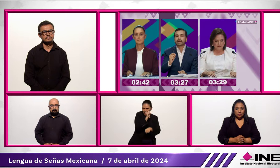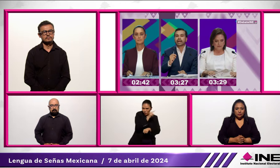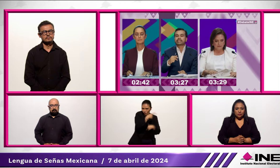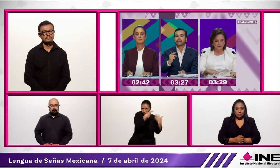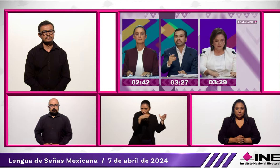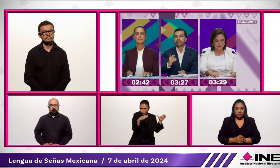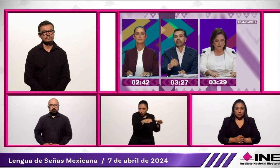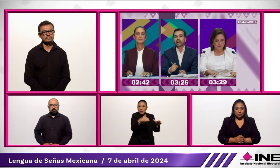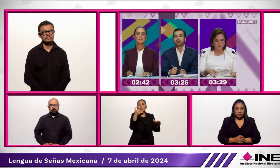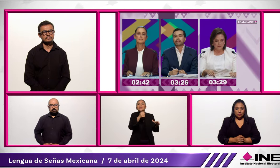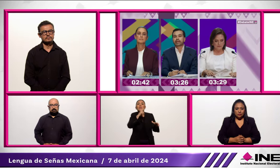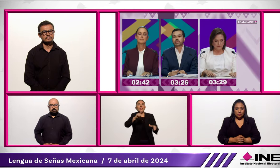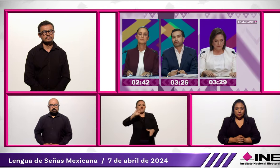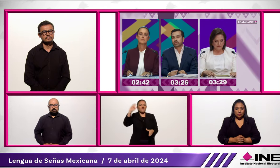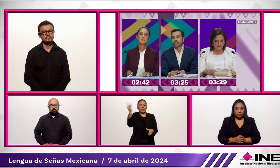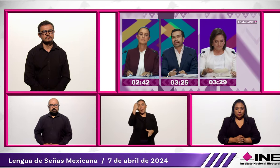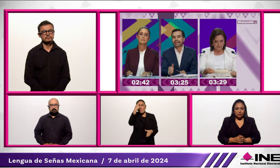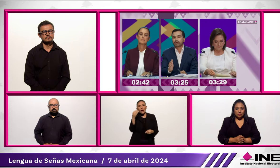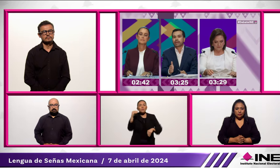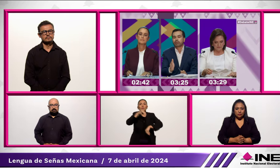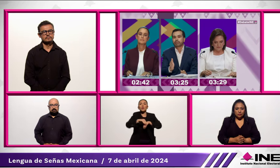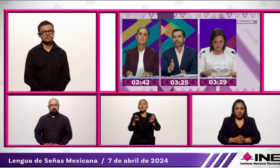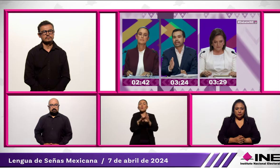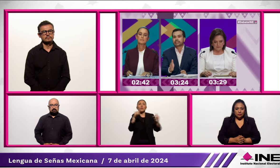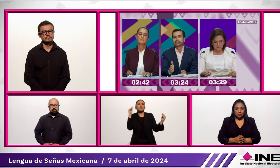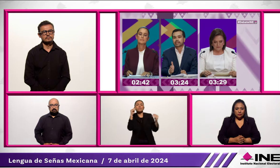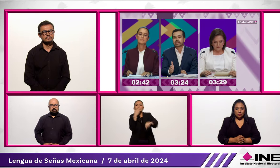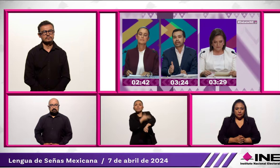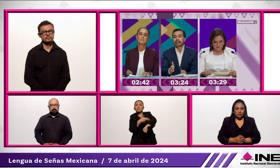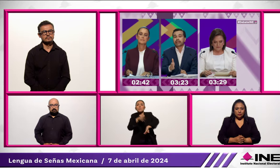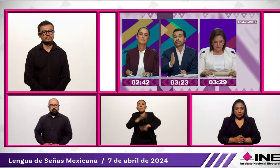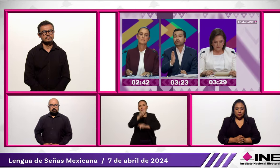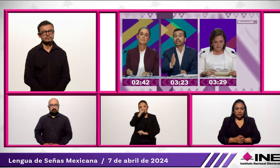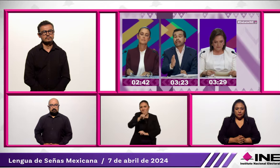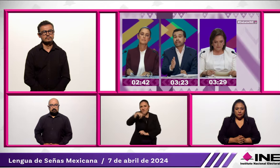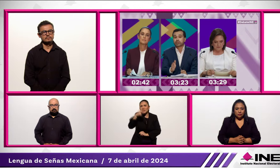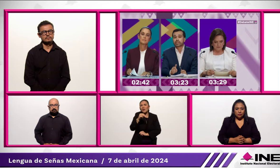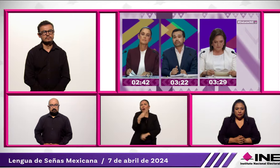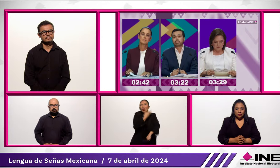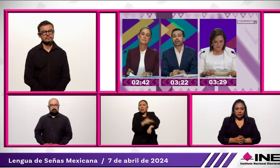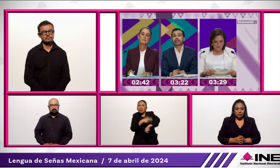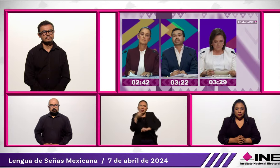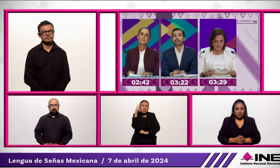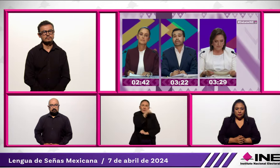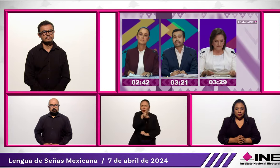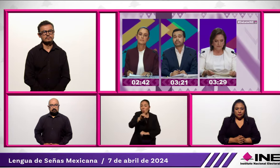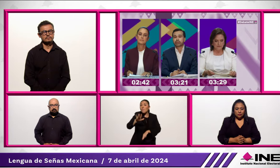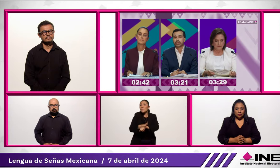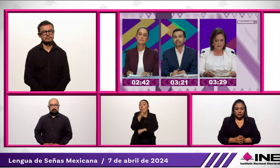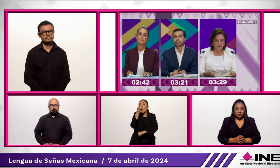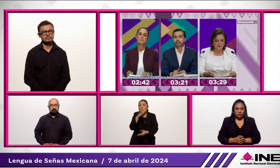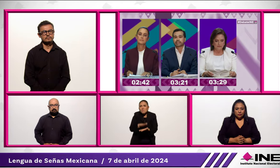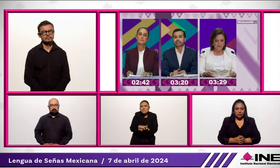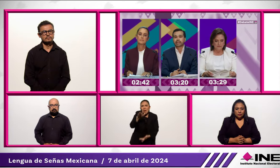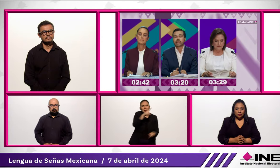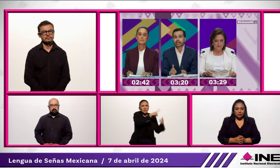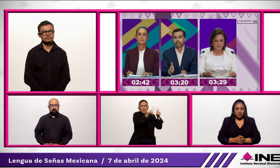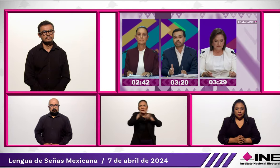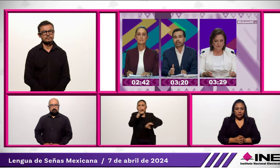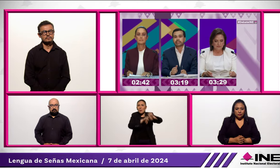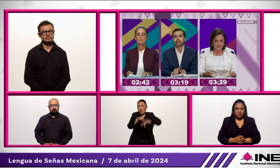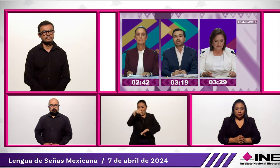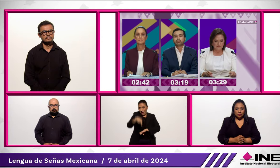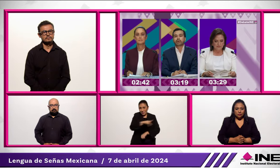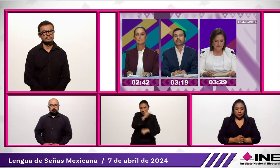poder acceder a una tramitología que no le complique la existencia. Esa es una de las razones por la que la inmensa mayoría de las empresas en